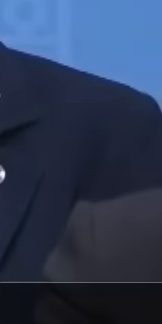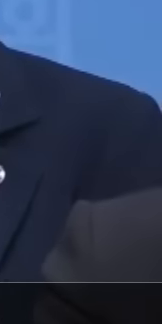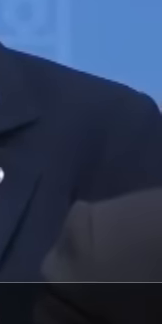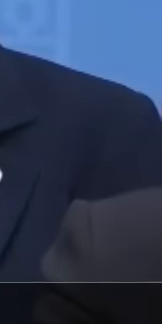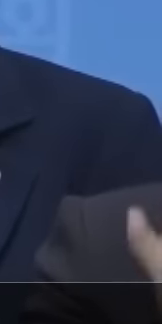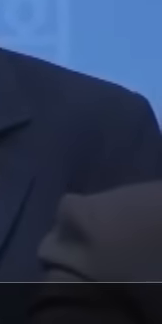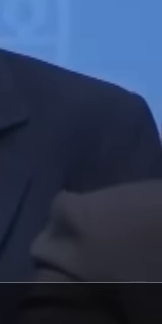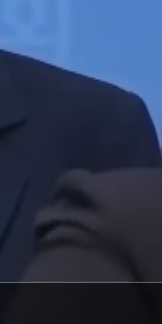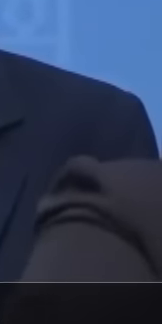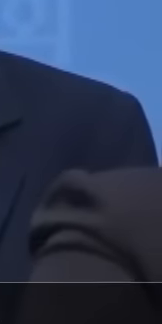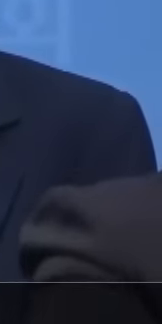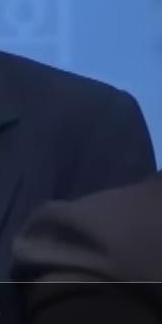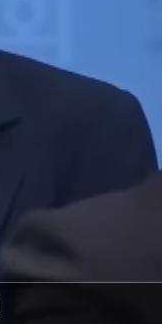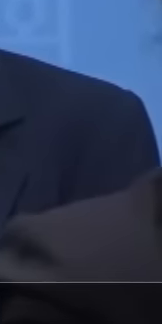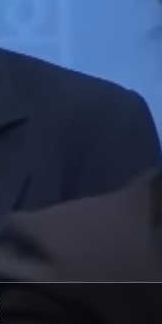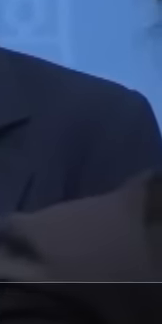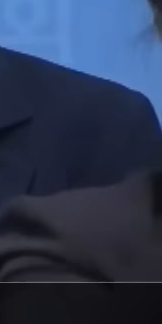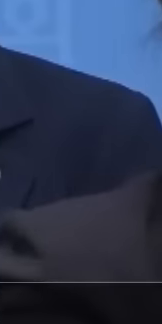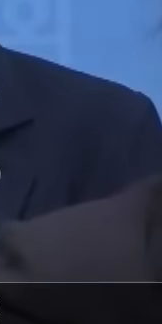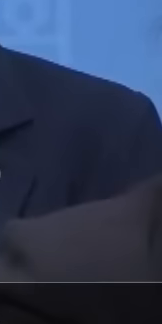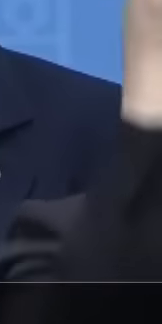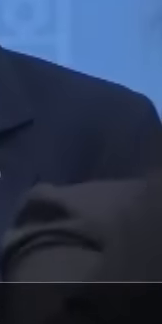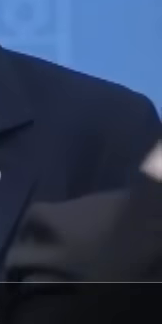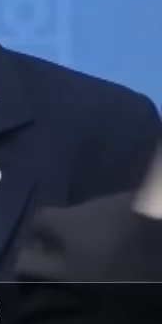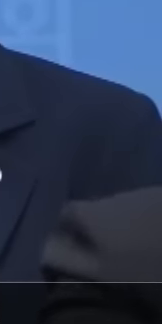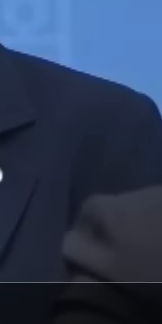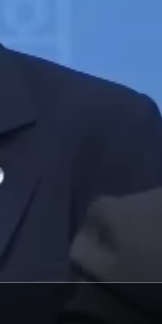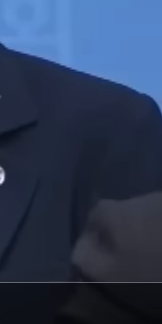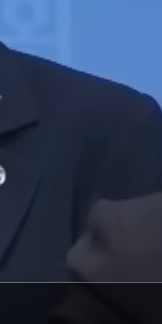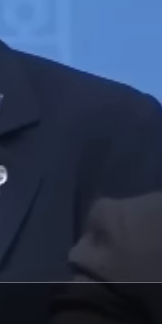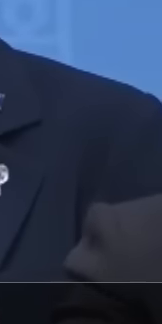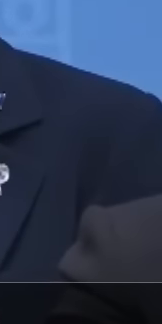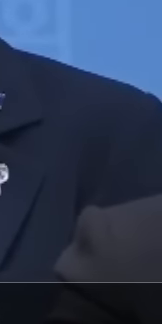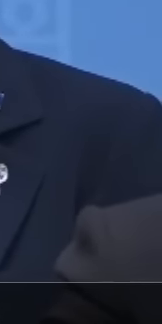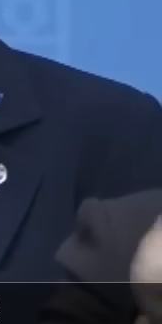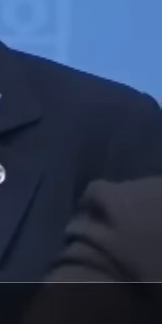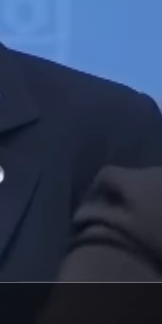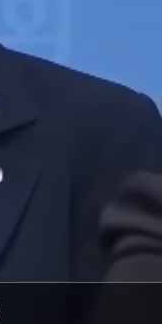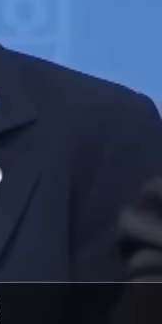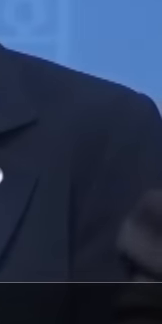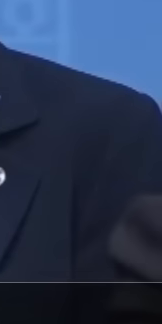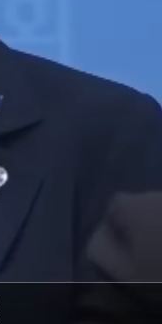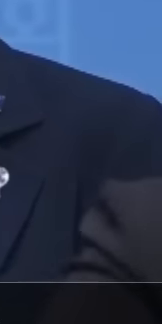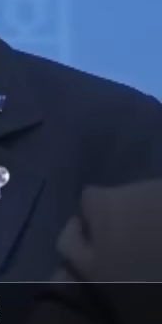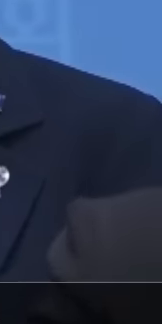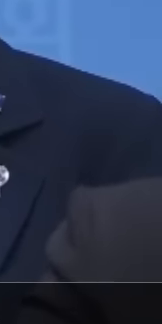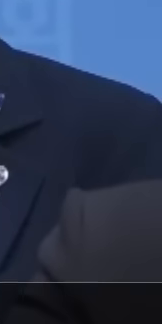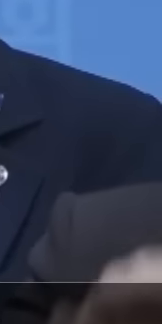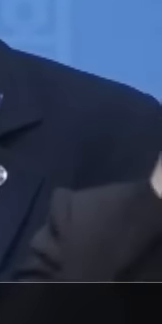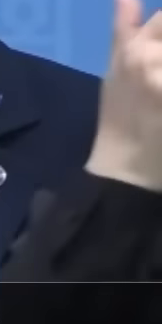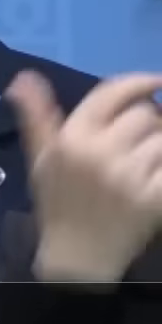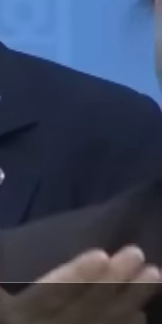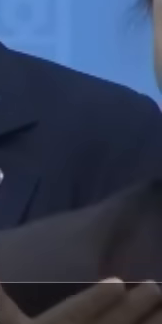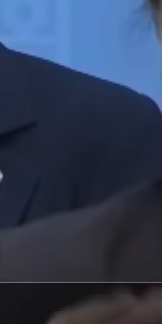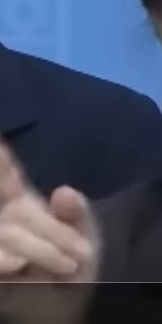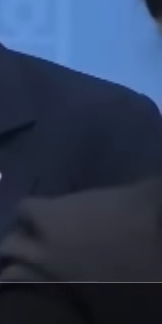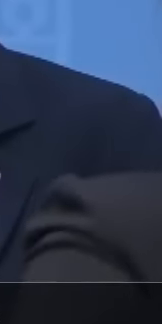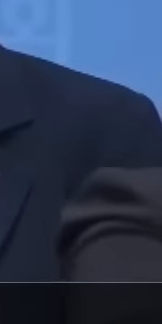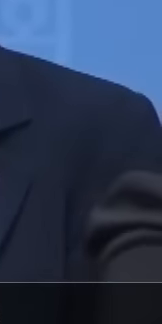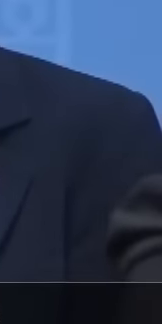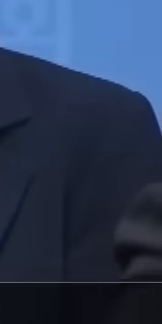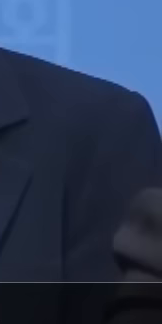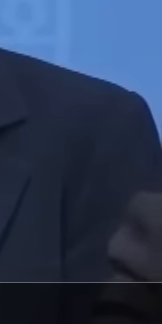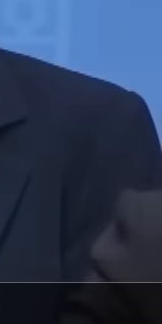제대로 쓰였는지 철저히 따지겠습니다. 어떤 정책이 국민의 세금을 낭비했는지, 어떤